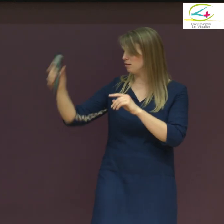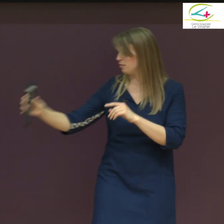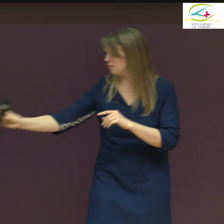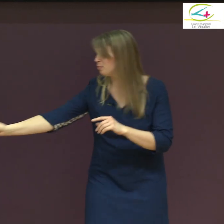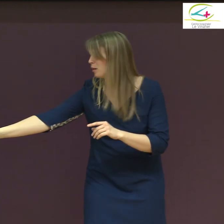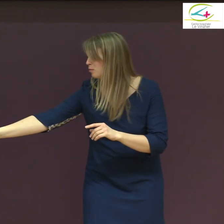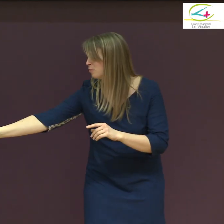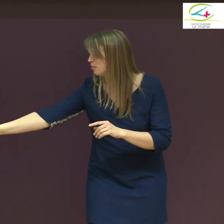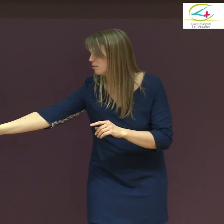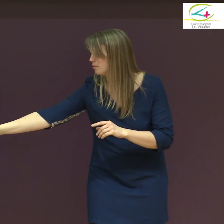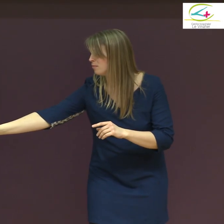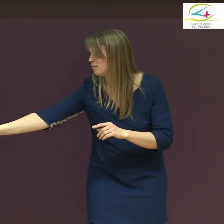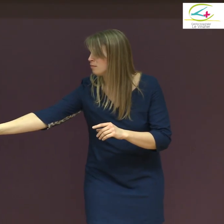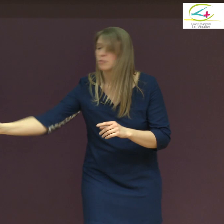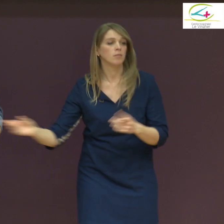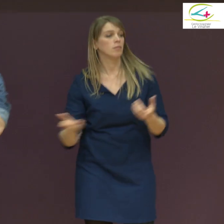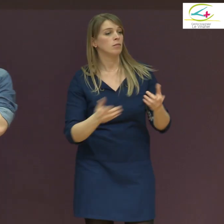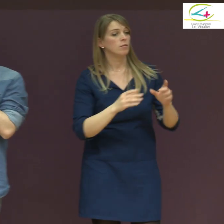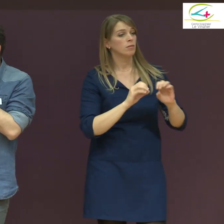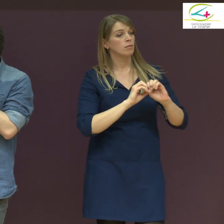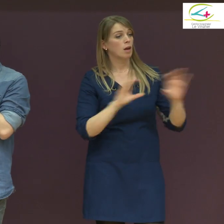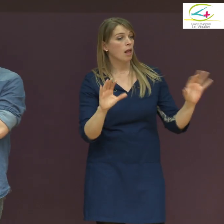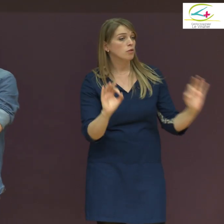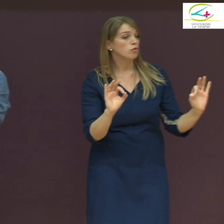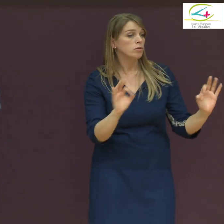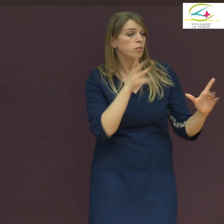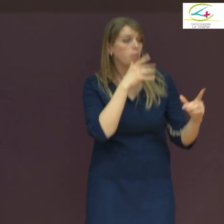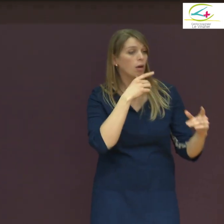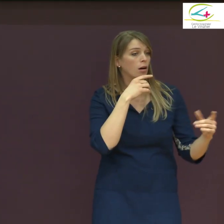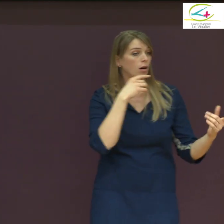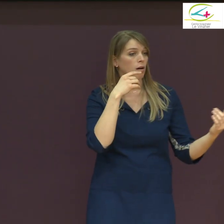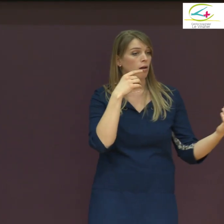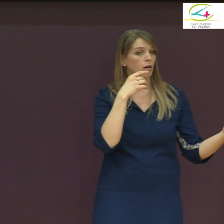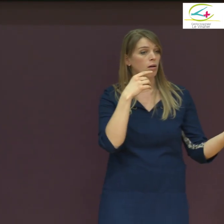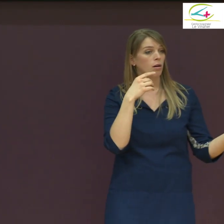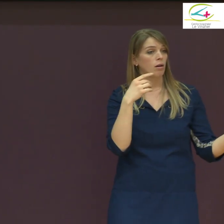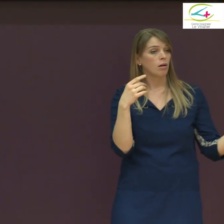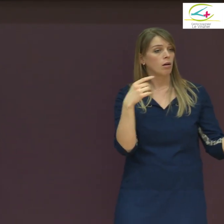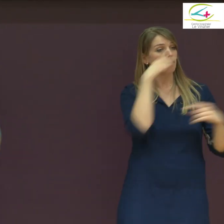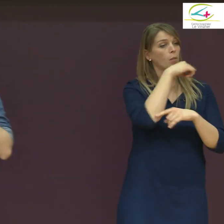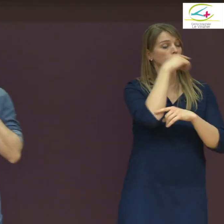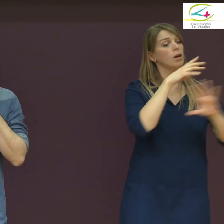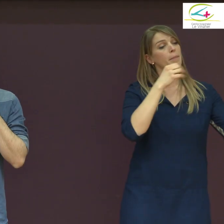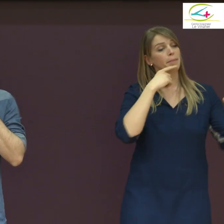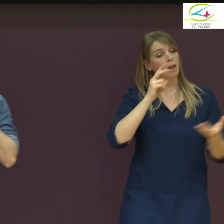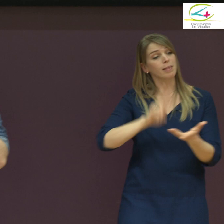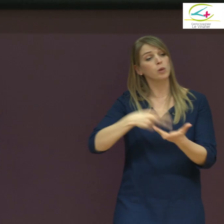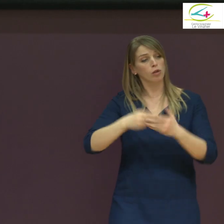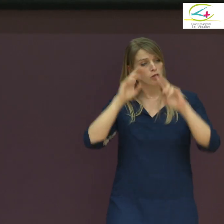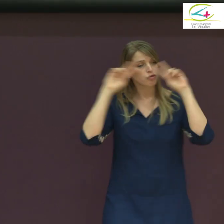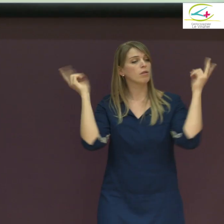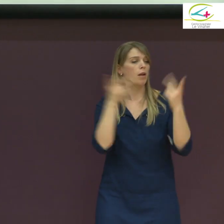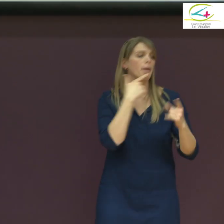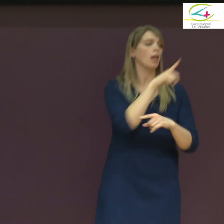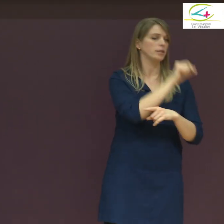Très clairement, je ne vais pas vous dire l'inverse, la question des traducteurs au sens large du terme, parce qu'on